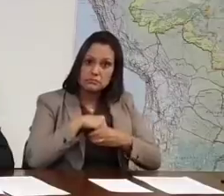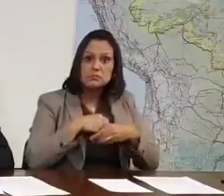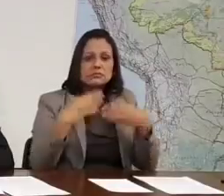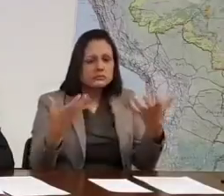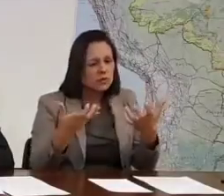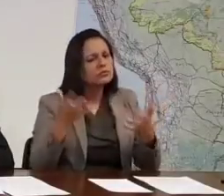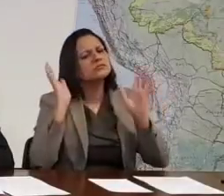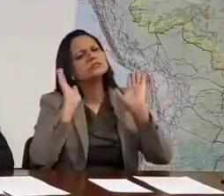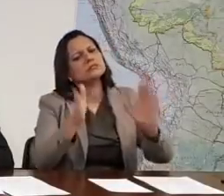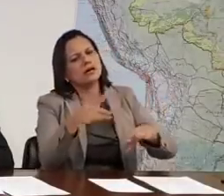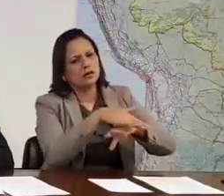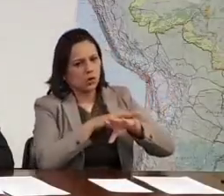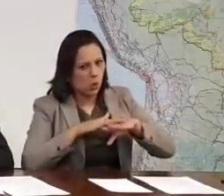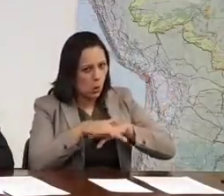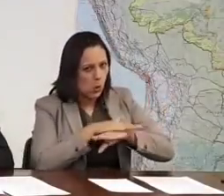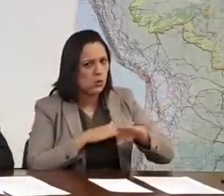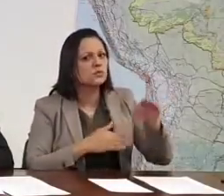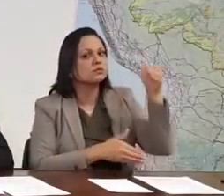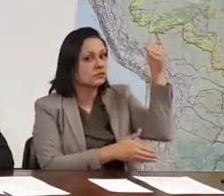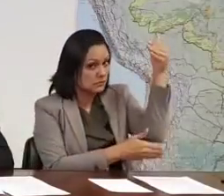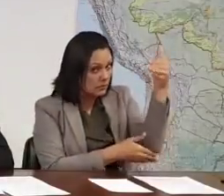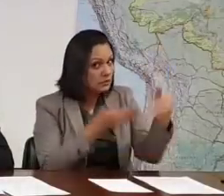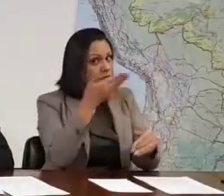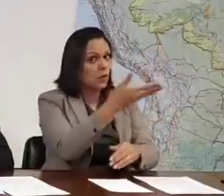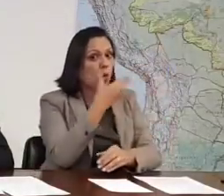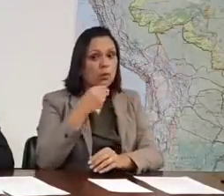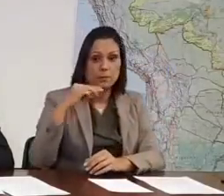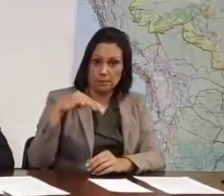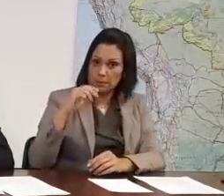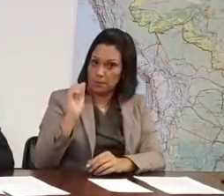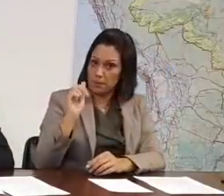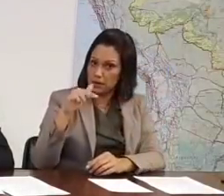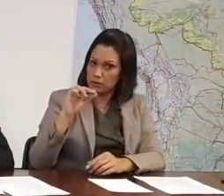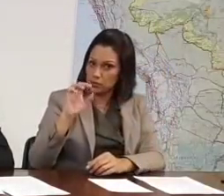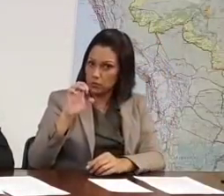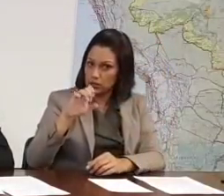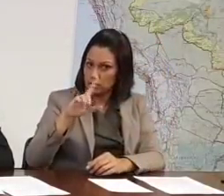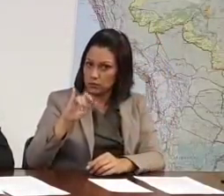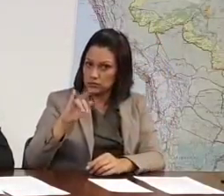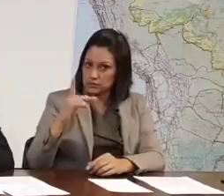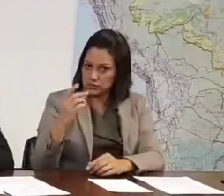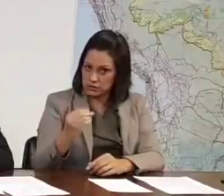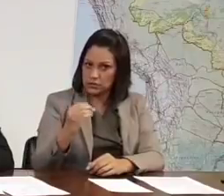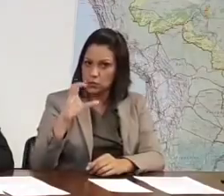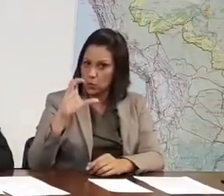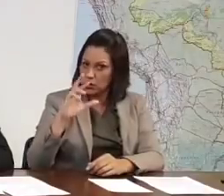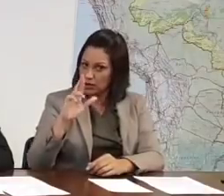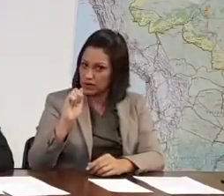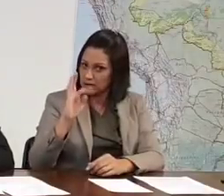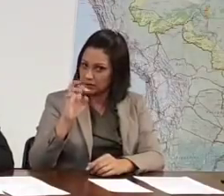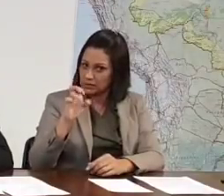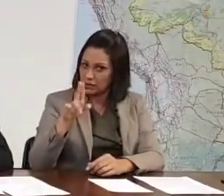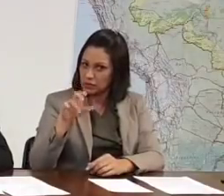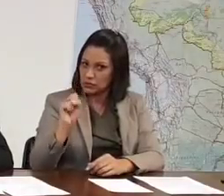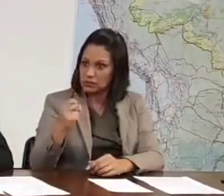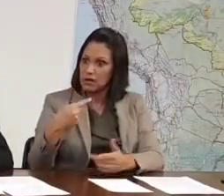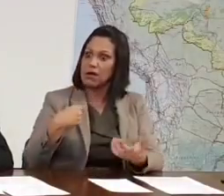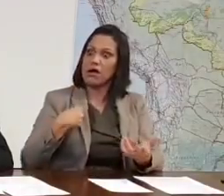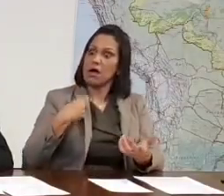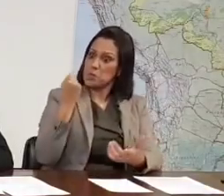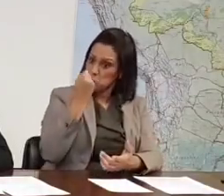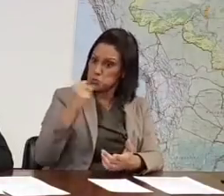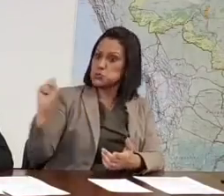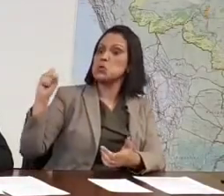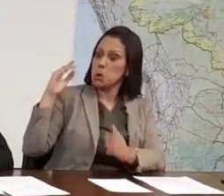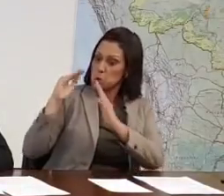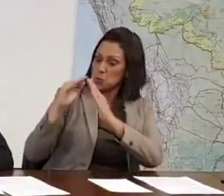hotelaria, que eu já conversei com o Manelzinho de Crateús, e ele disse que concorda de dar 50% de Crateús. É. Terra do meu sogro, pô. Inclusive